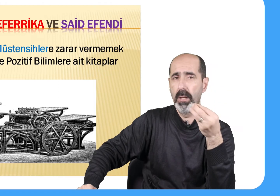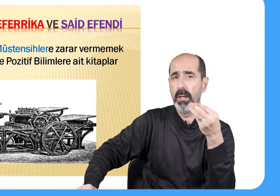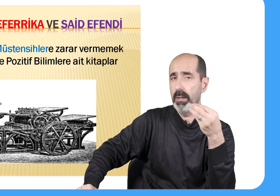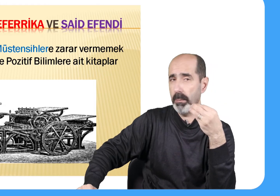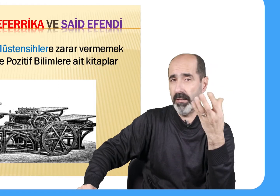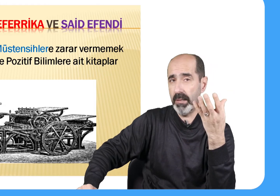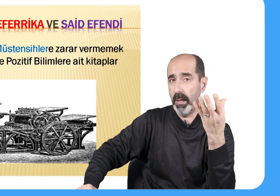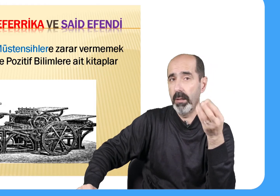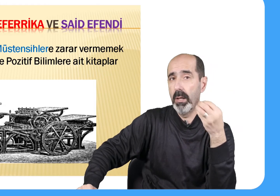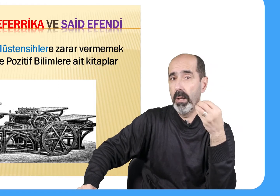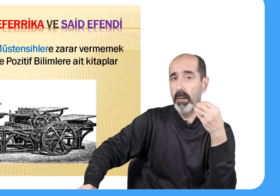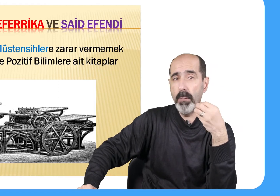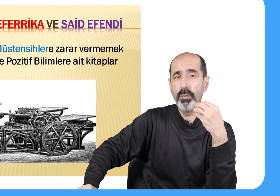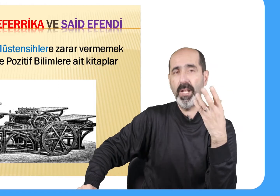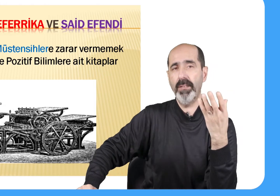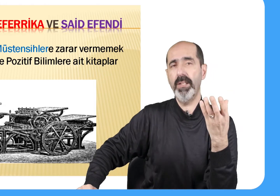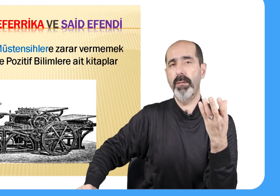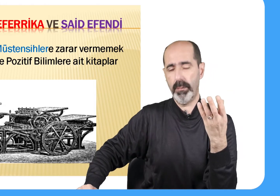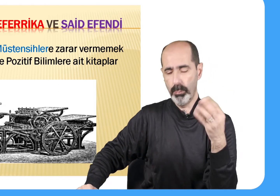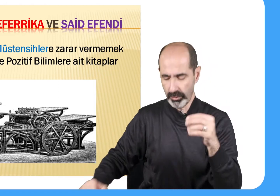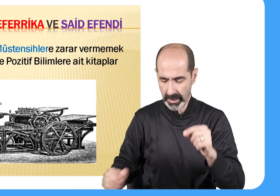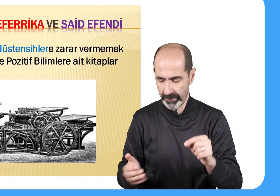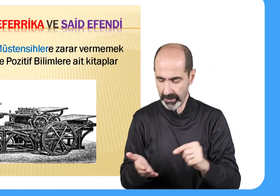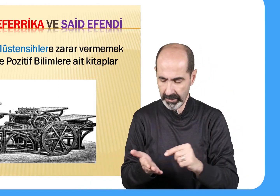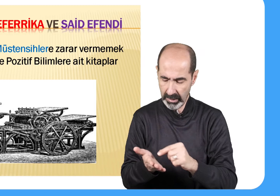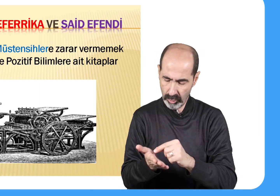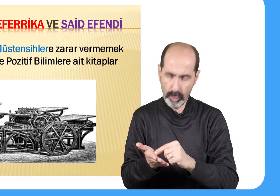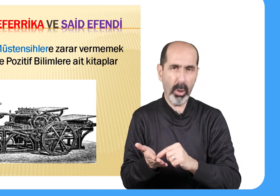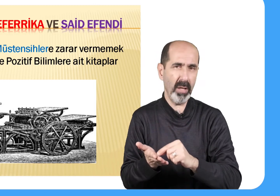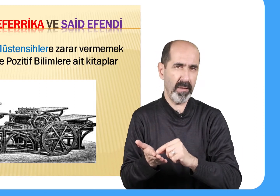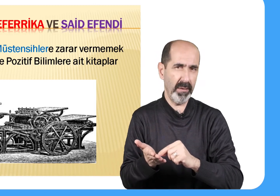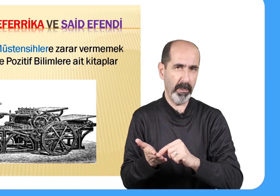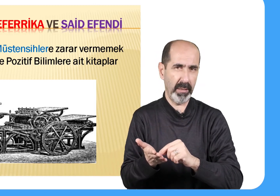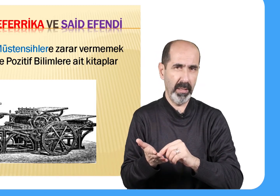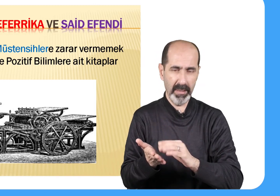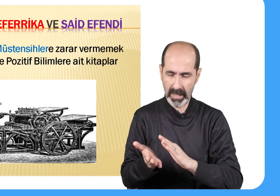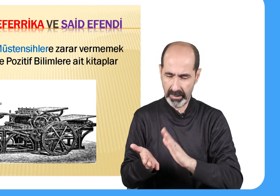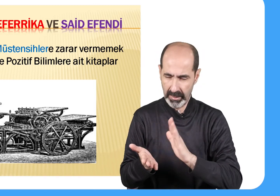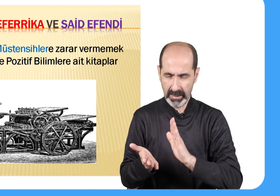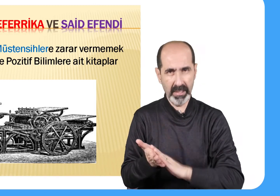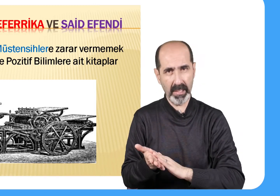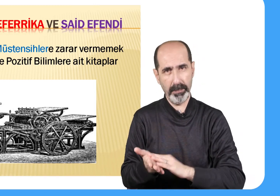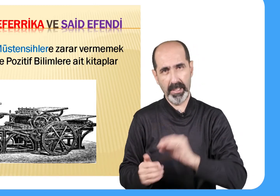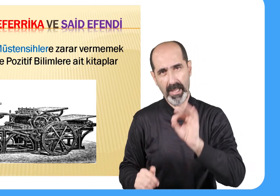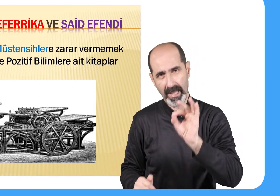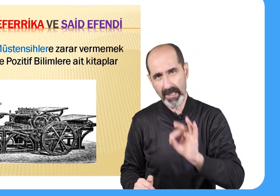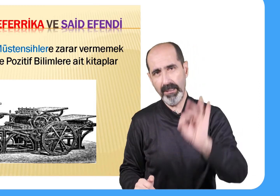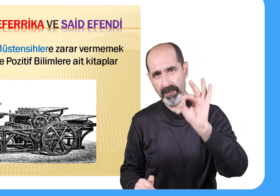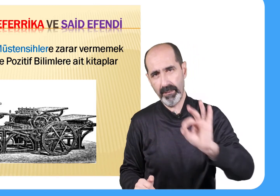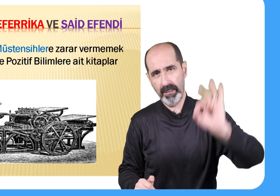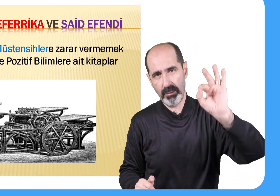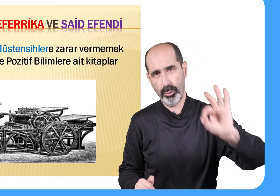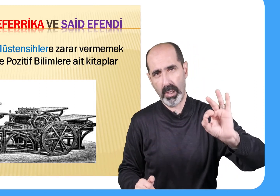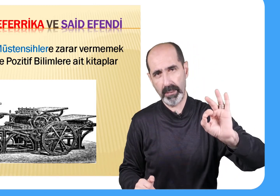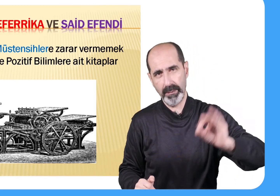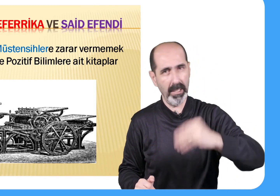grup var ya da meslek var ve müstensih var mi üstten sil çoğaltan demek yani kitapları el